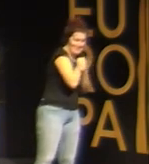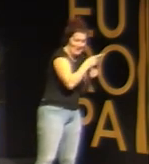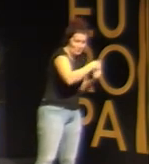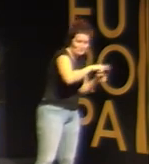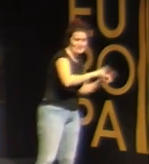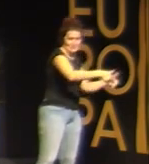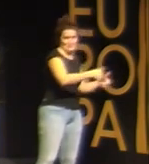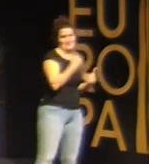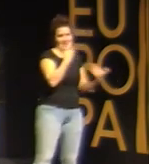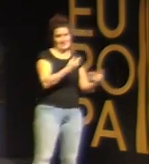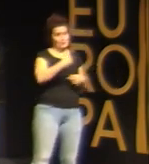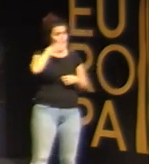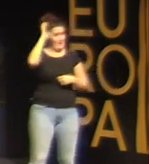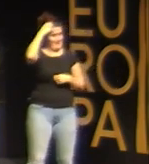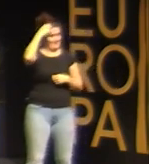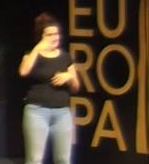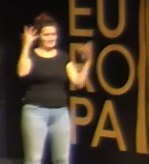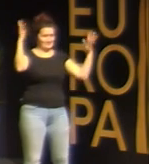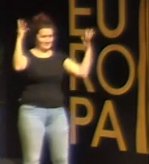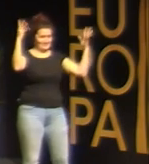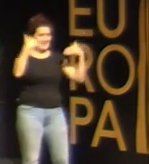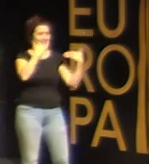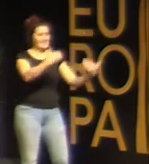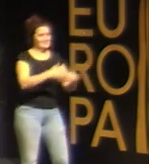yo soy el rey gracias